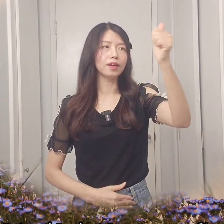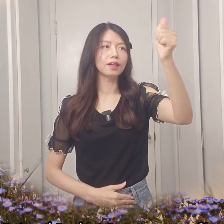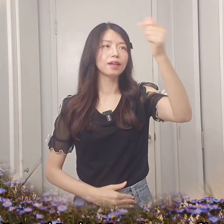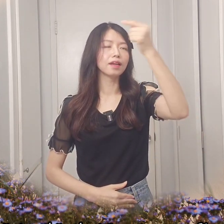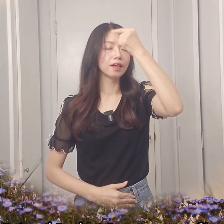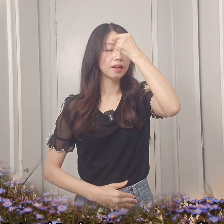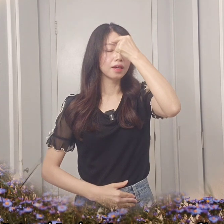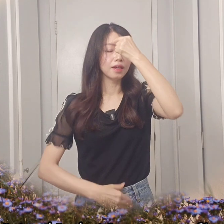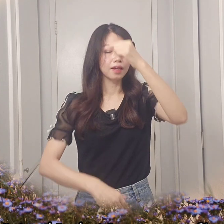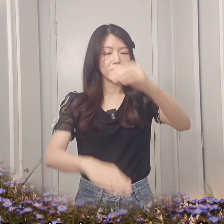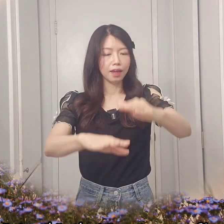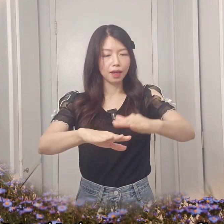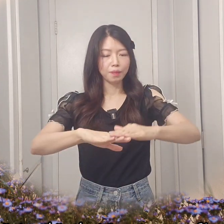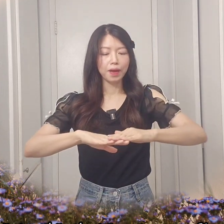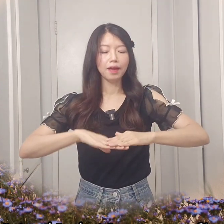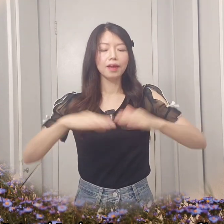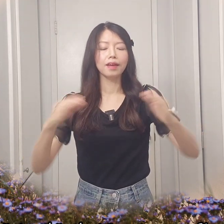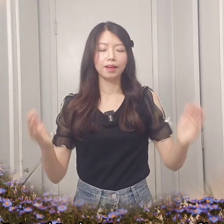주를